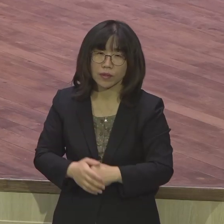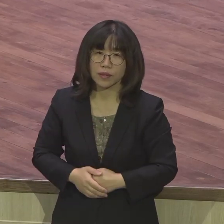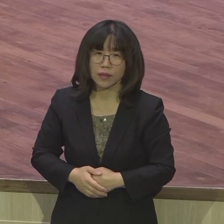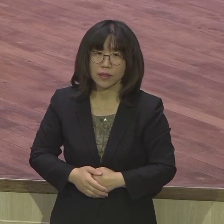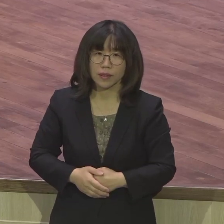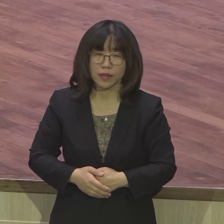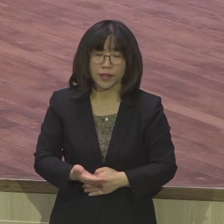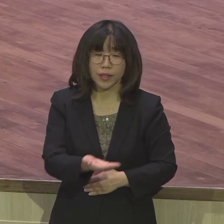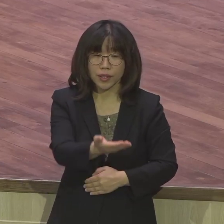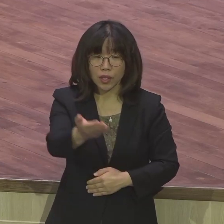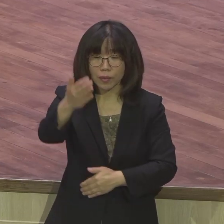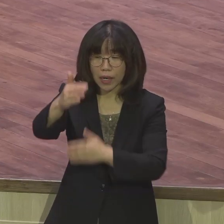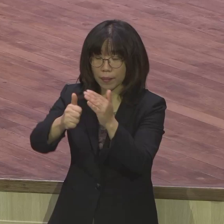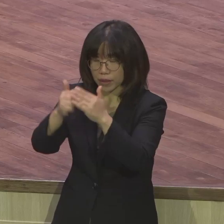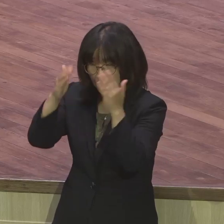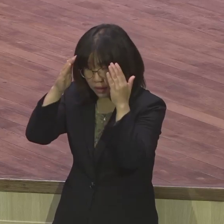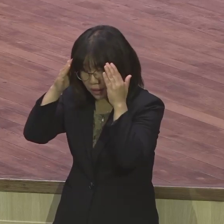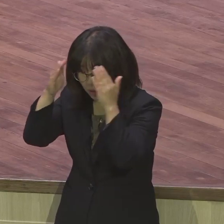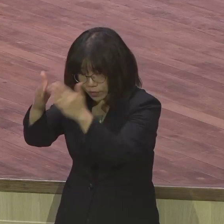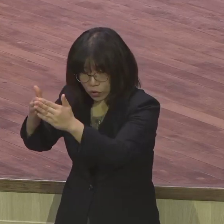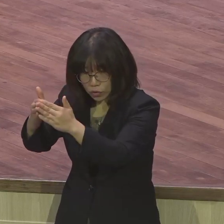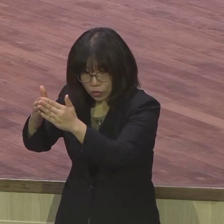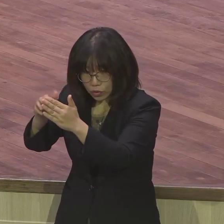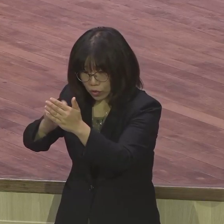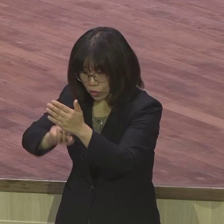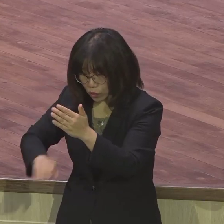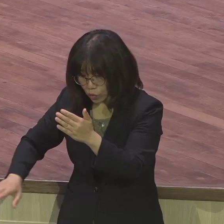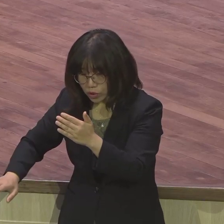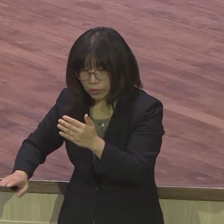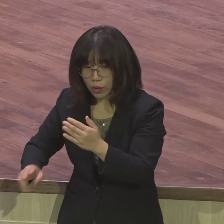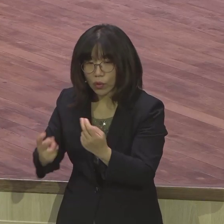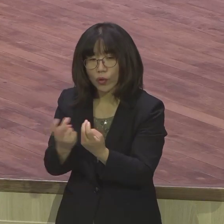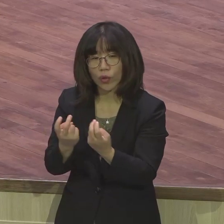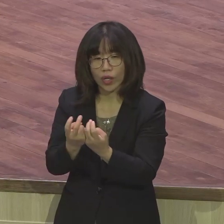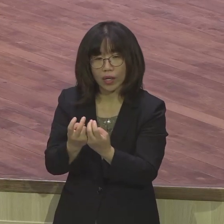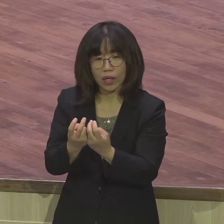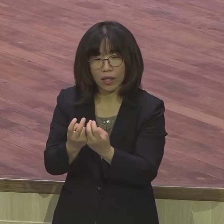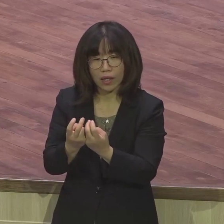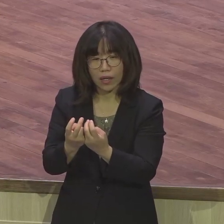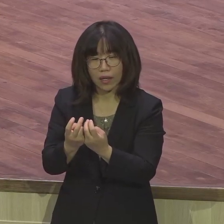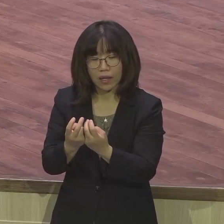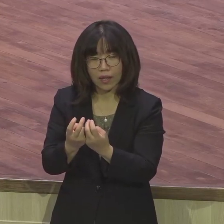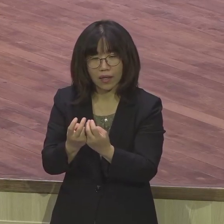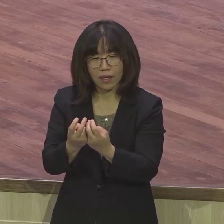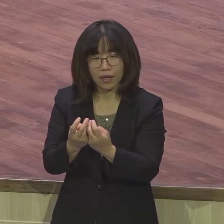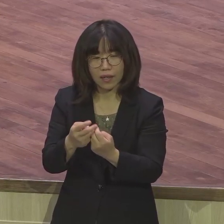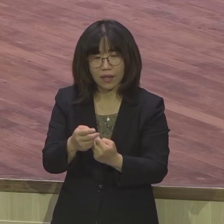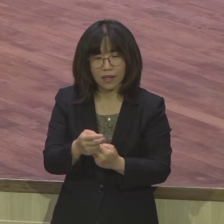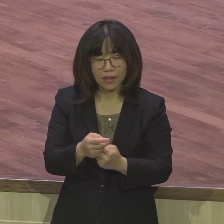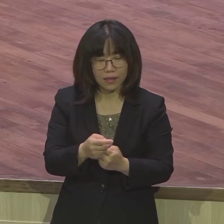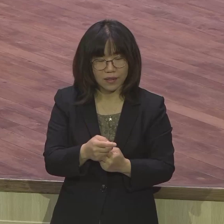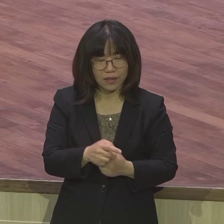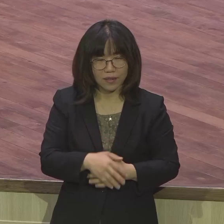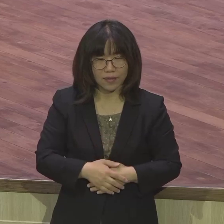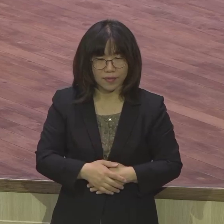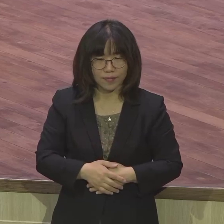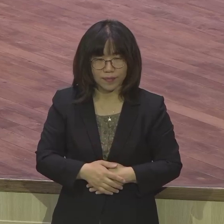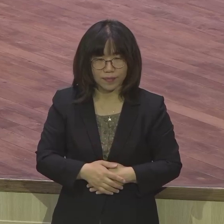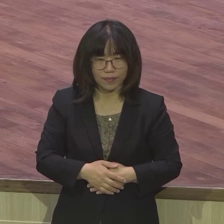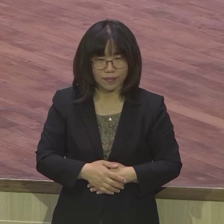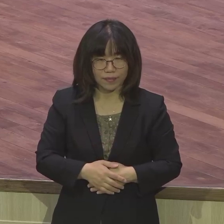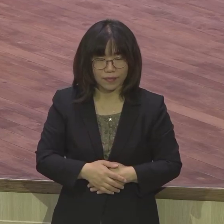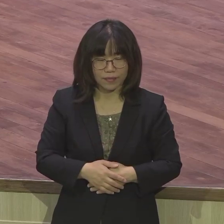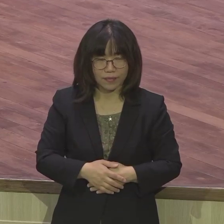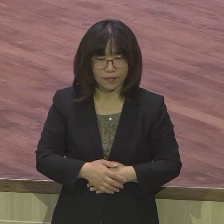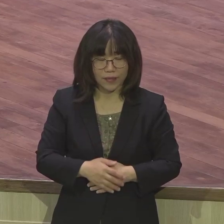여러분이 알아서 집중하지 않으면, 오직 안 하면 누가 집중을 시켜요? 누가? 마귀가?